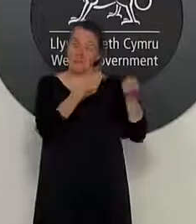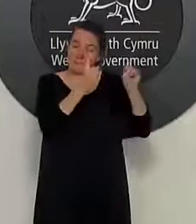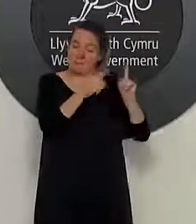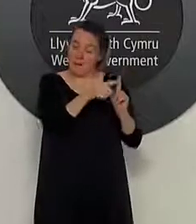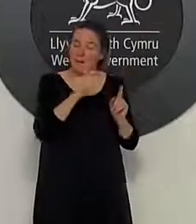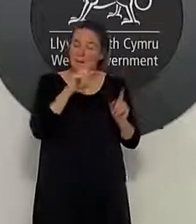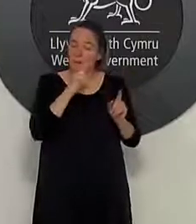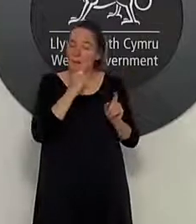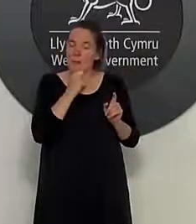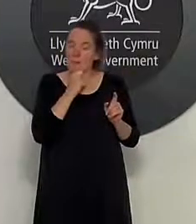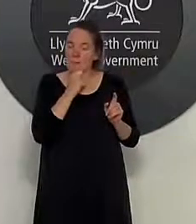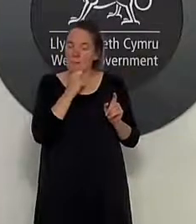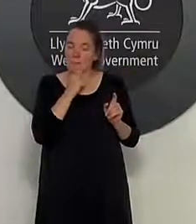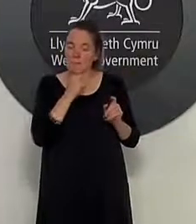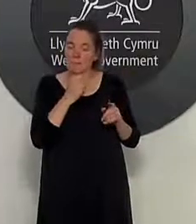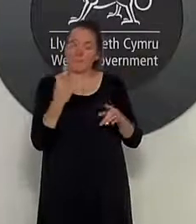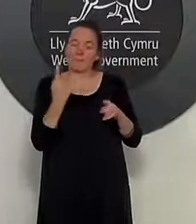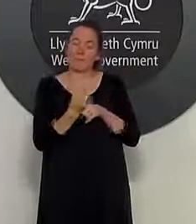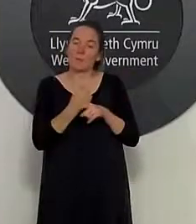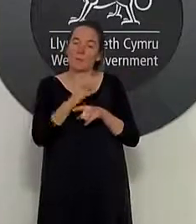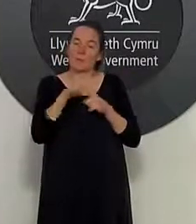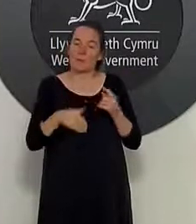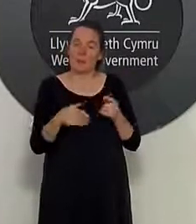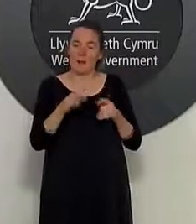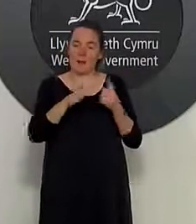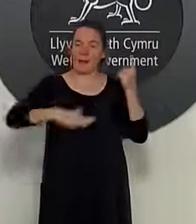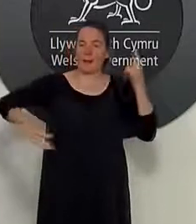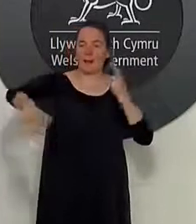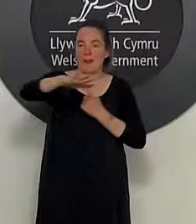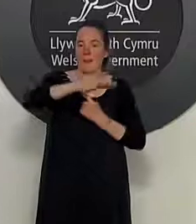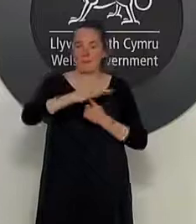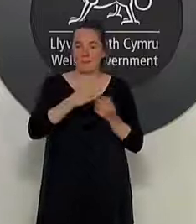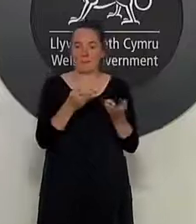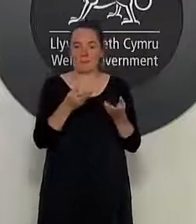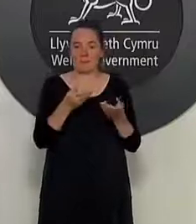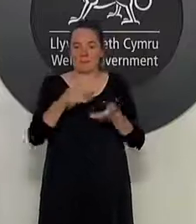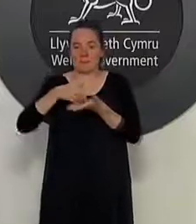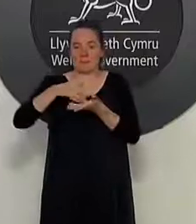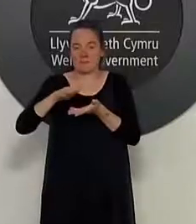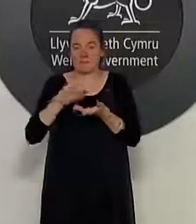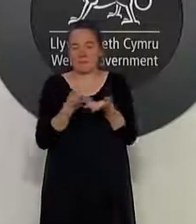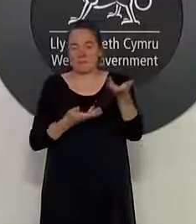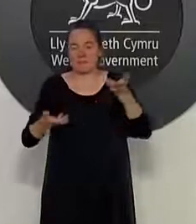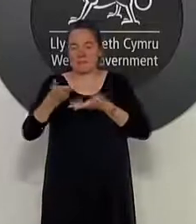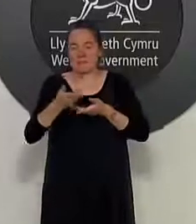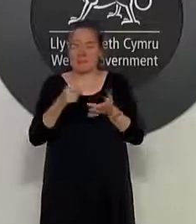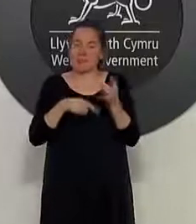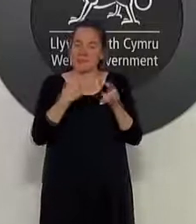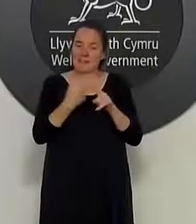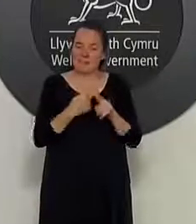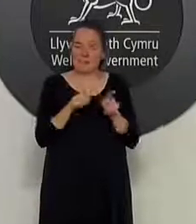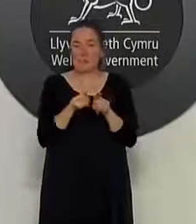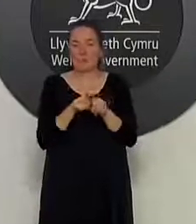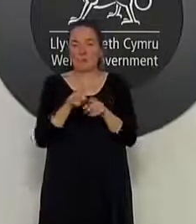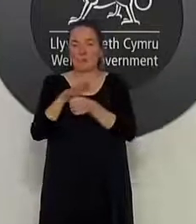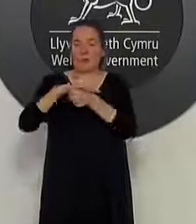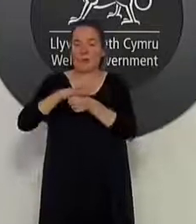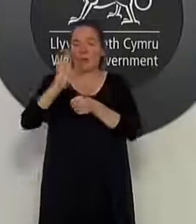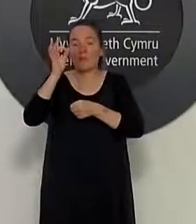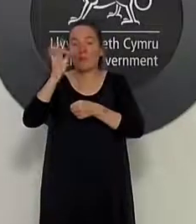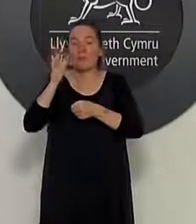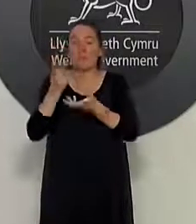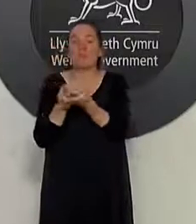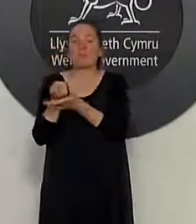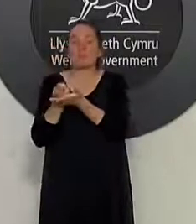details about land transaction tax and local authority mortgages. Yes, thank you, Adam. So on